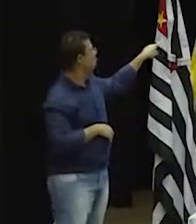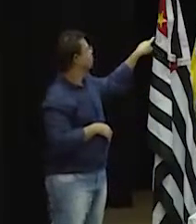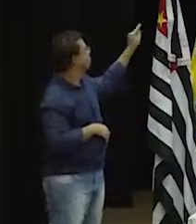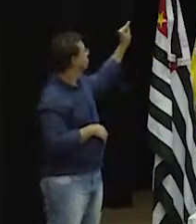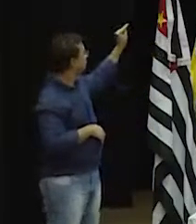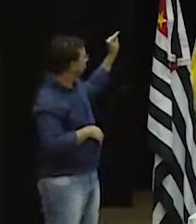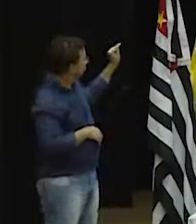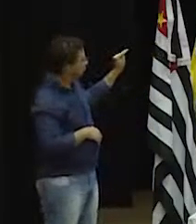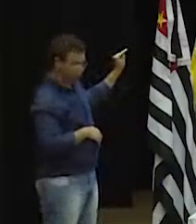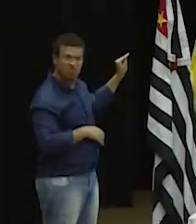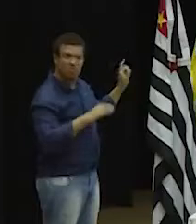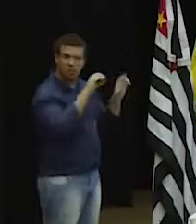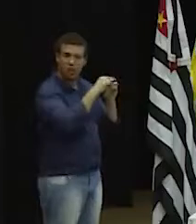língua de sinais.